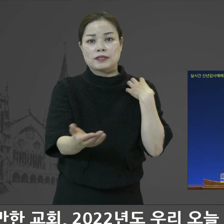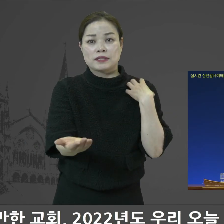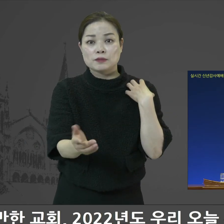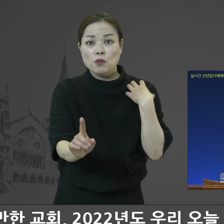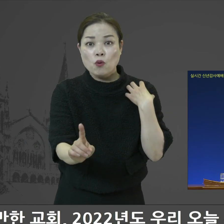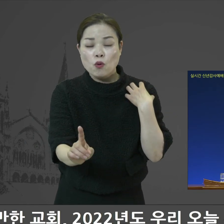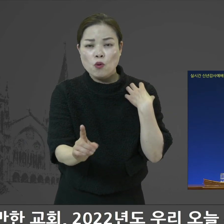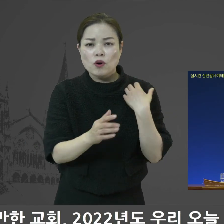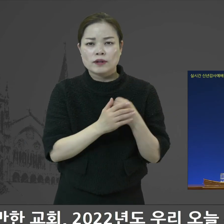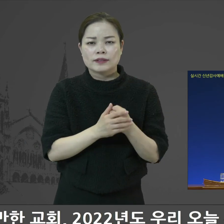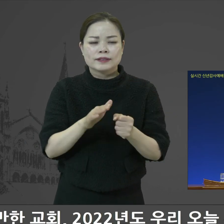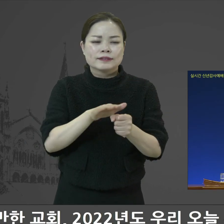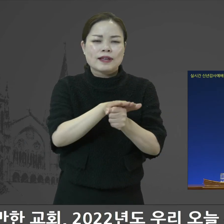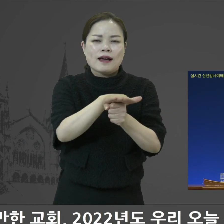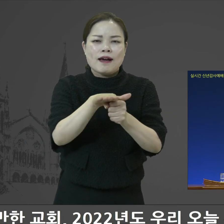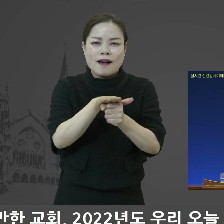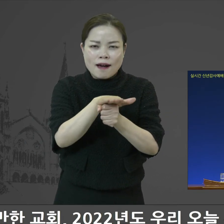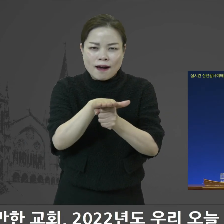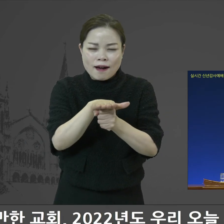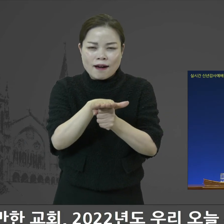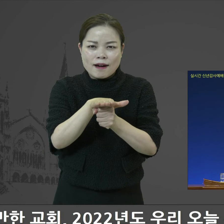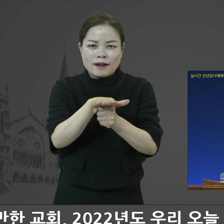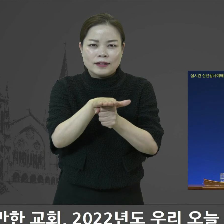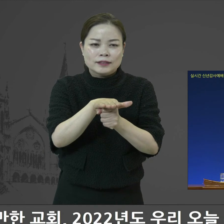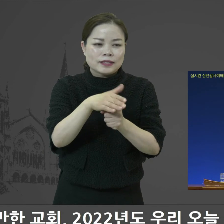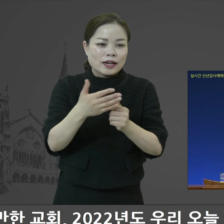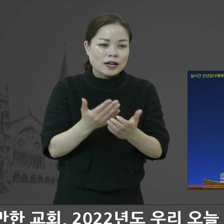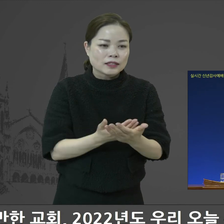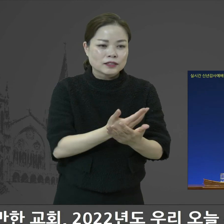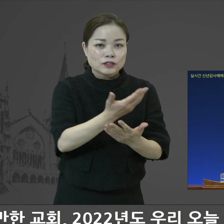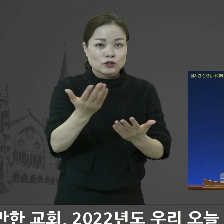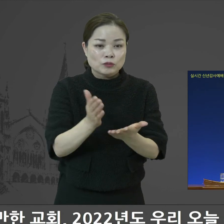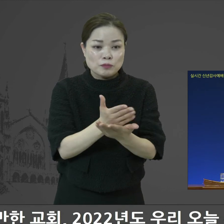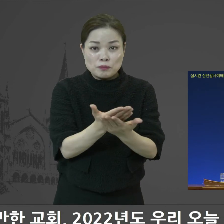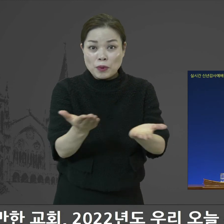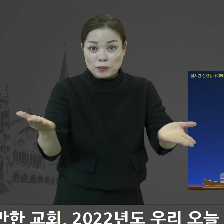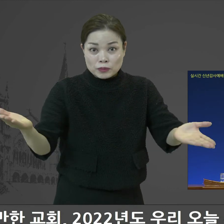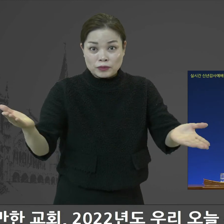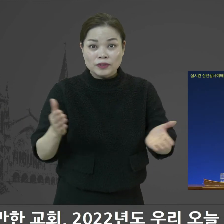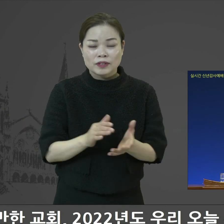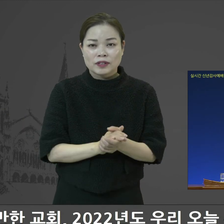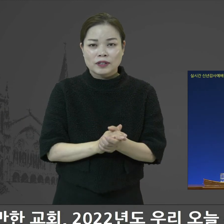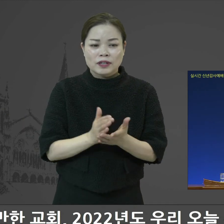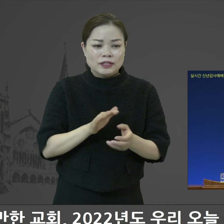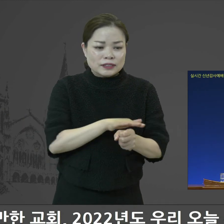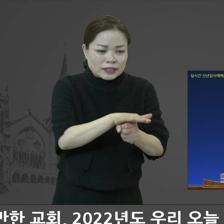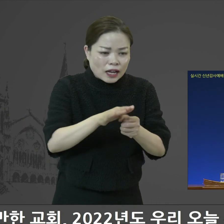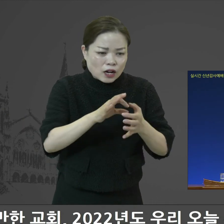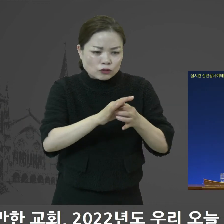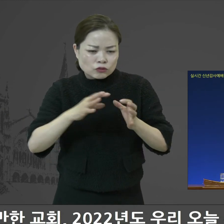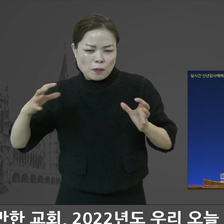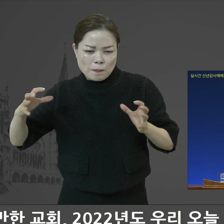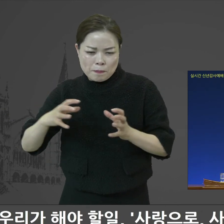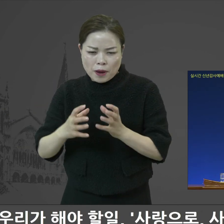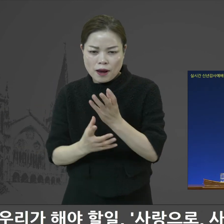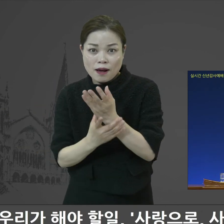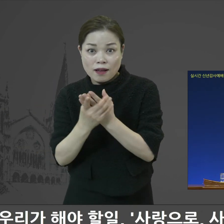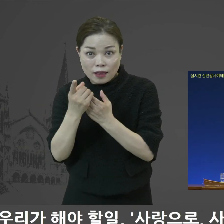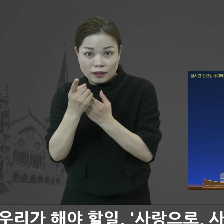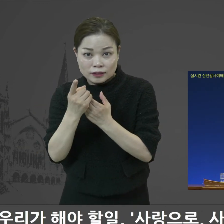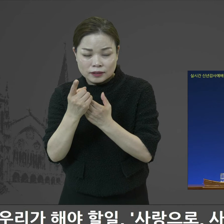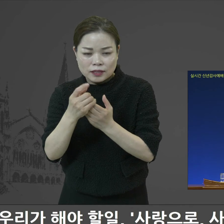일, 사랑으로 사랑을 흘려보내고 사랑을 통하여 결합시키는 마디의